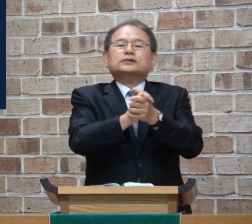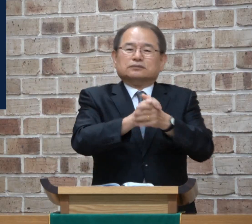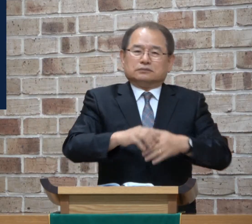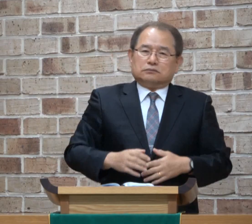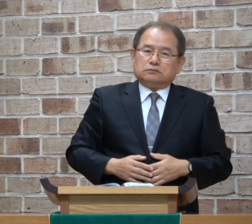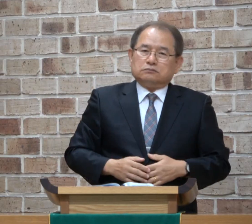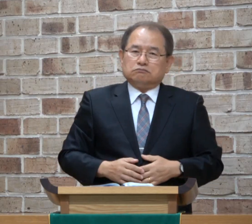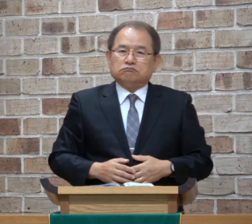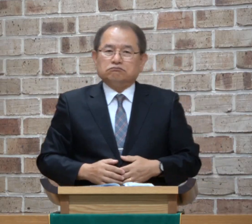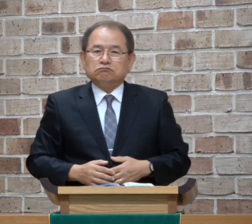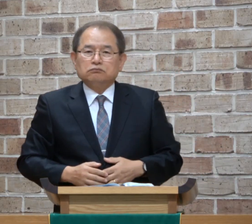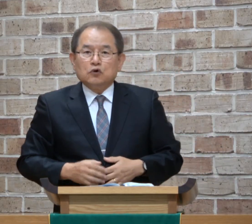아멘.